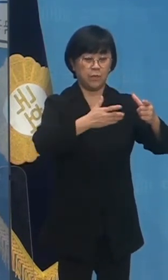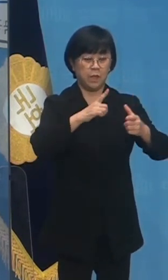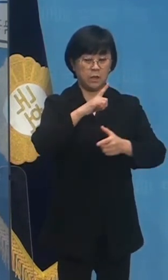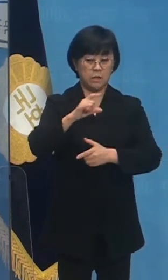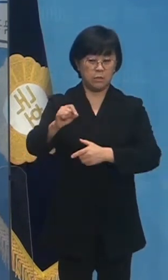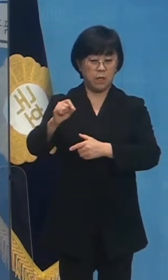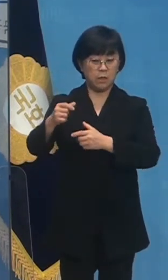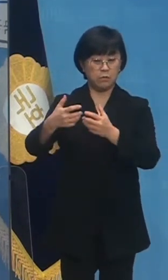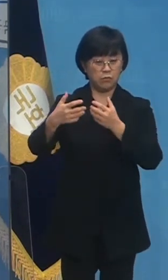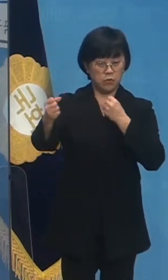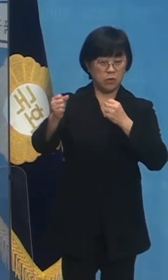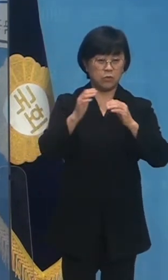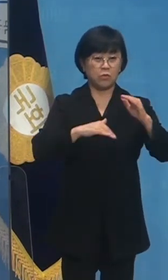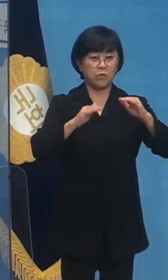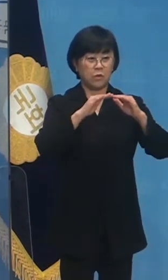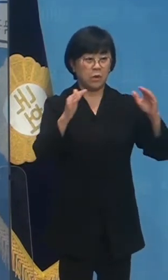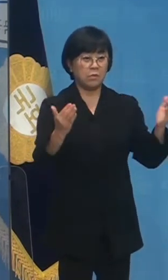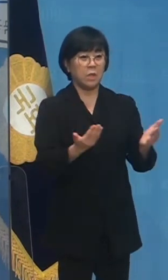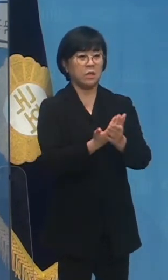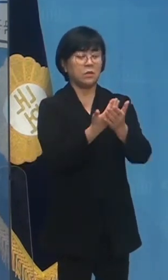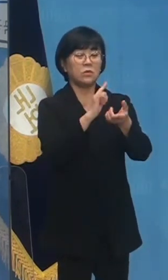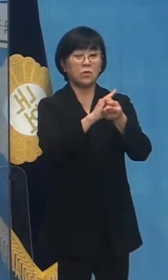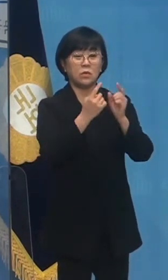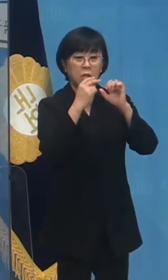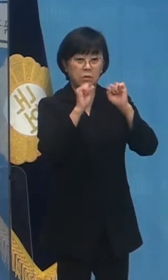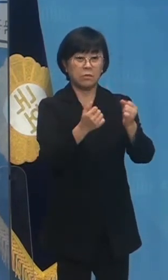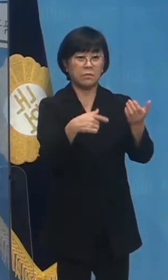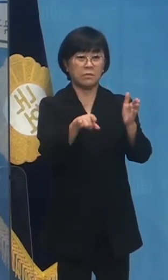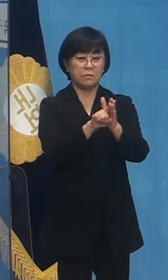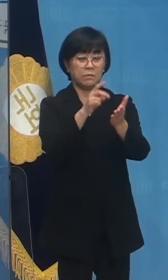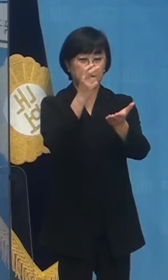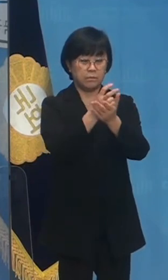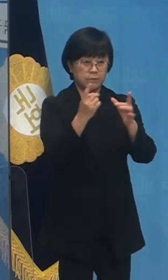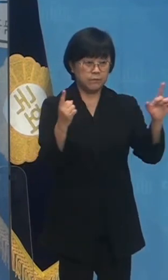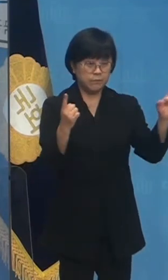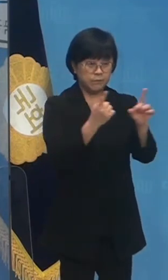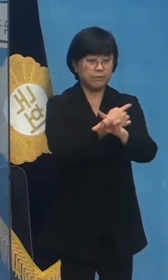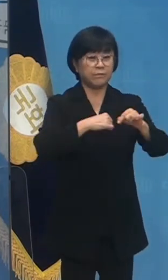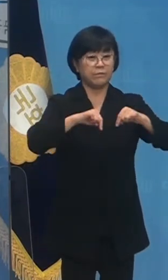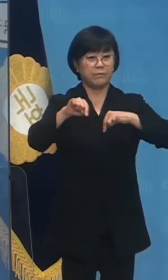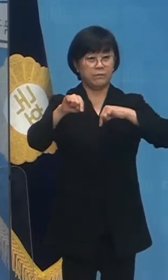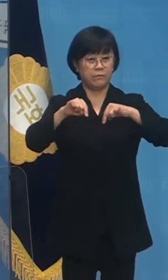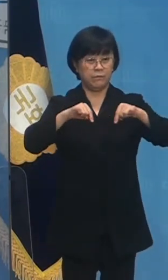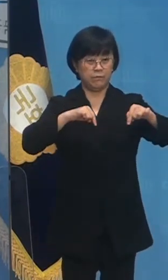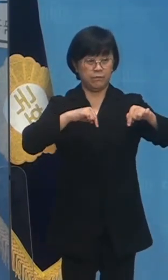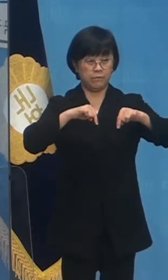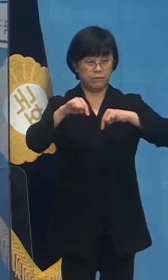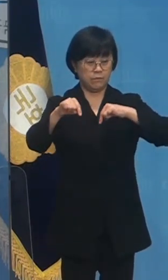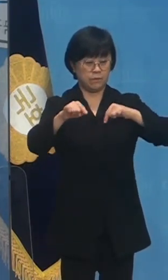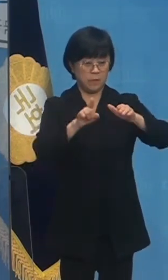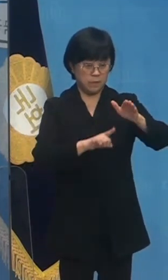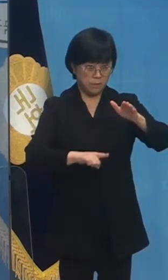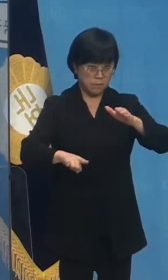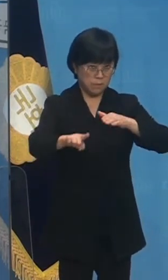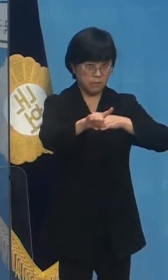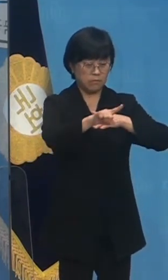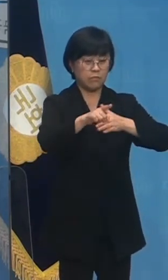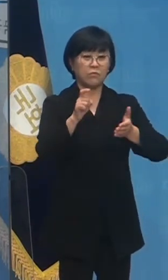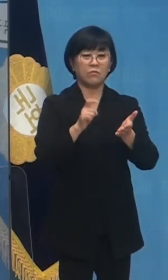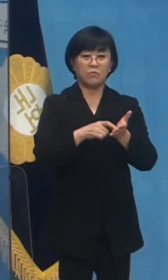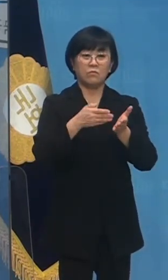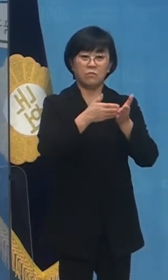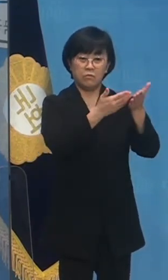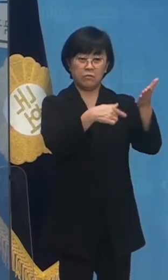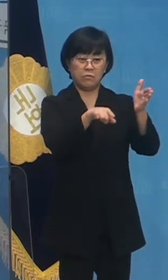지방분권, 균형발전, 공존공생을 위한 개헌에 정치권이 적극적으로 나서야 한다는 것을 촉구하기